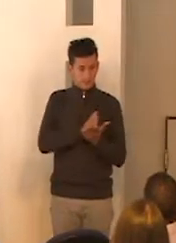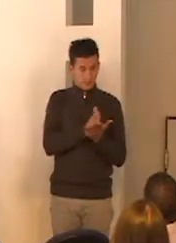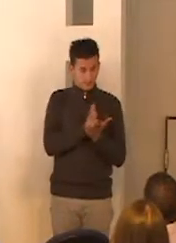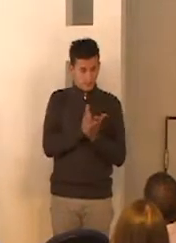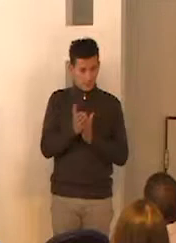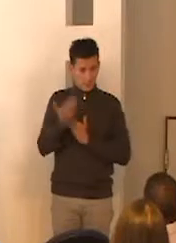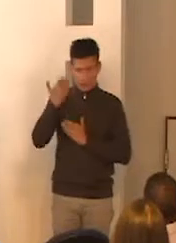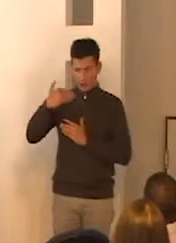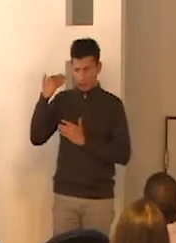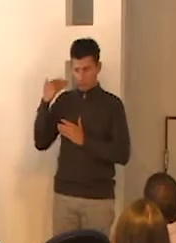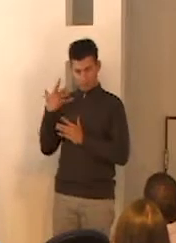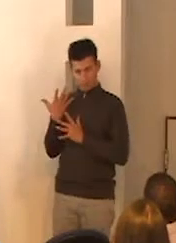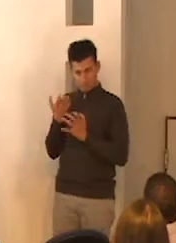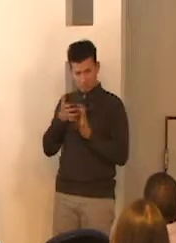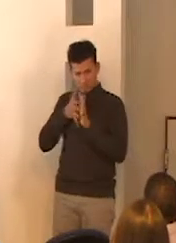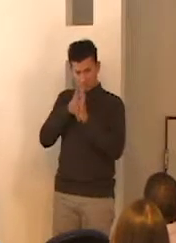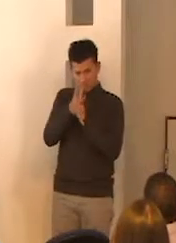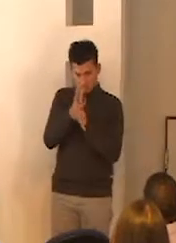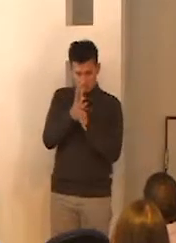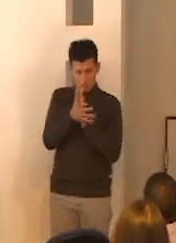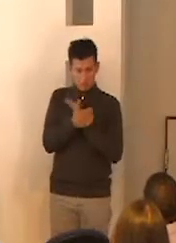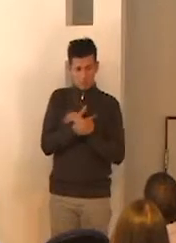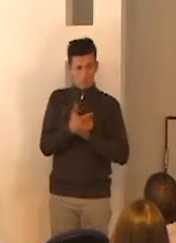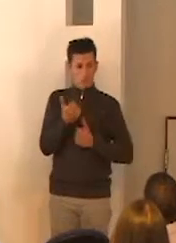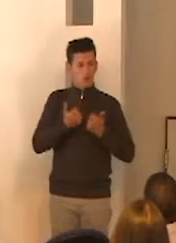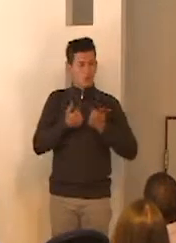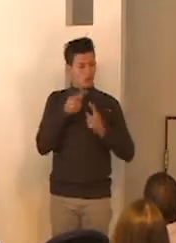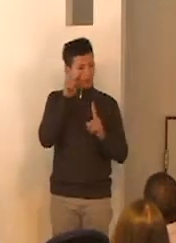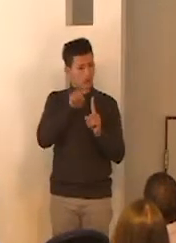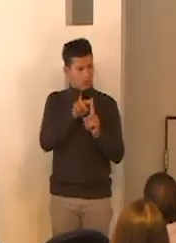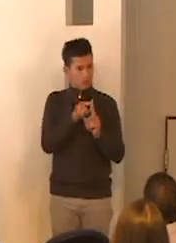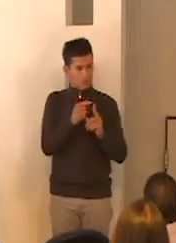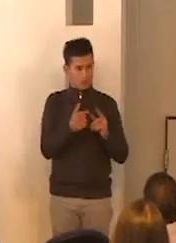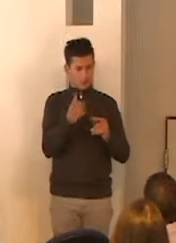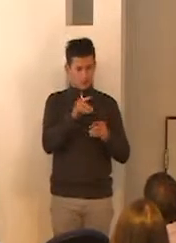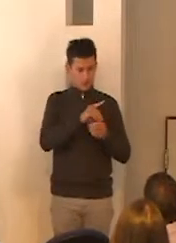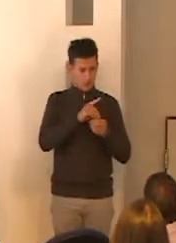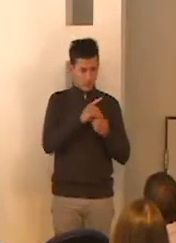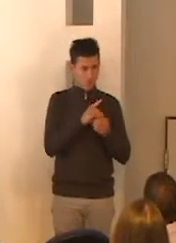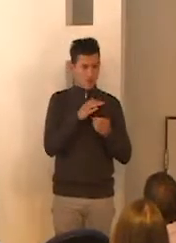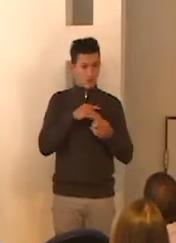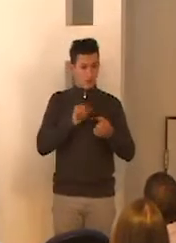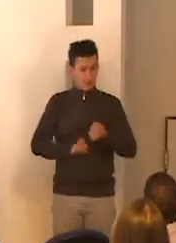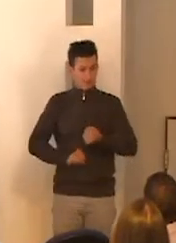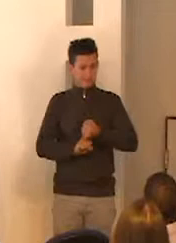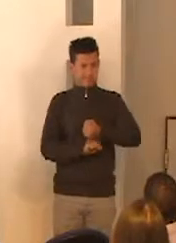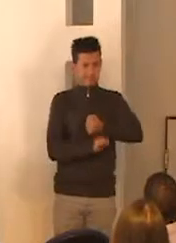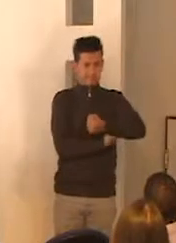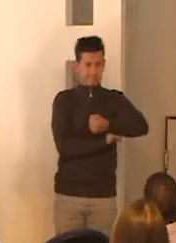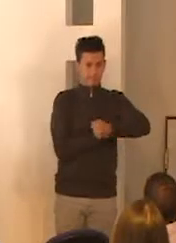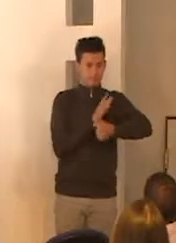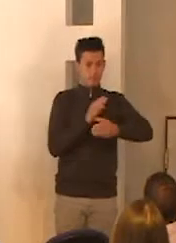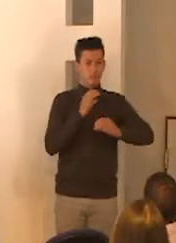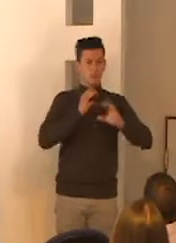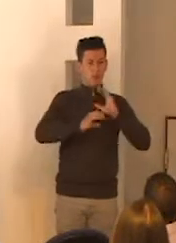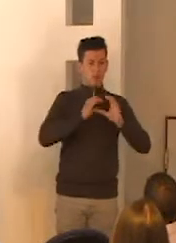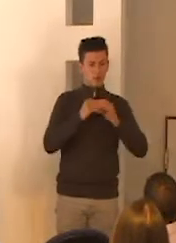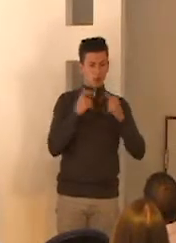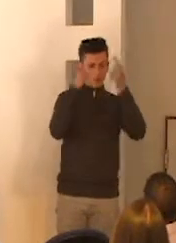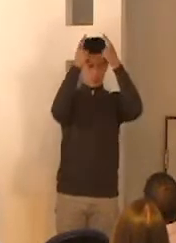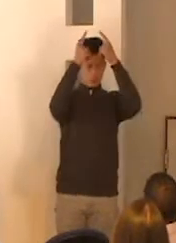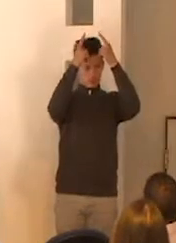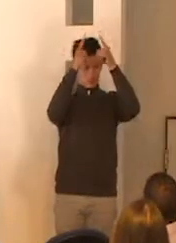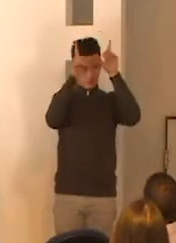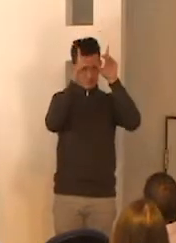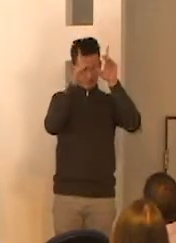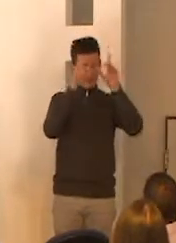un momento, es fortalecer a través de un campo disciplinar como la comunicación aumentativa y